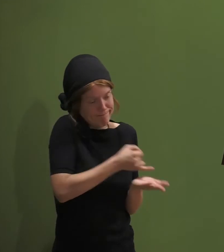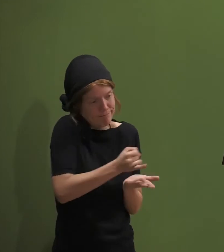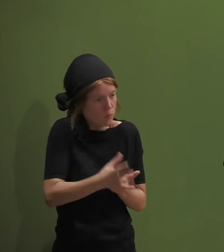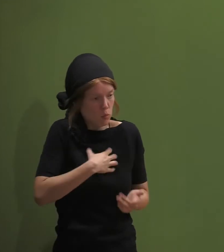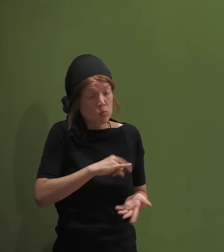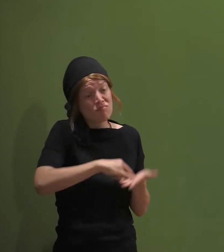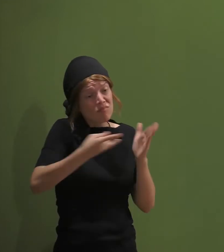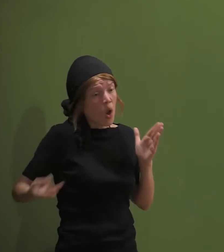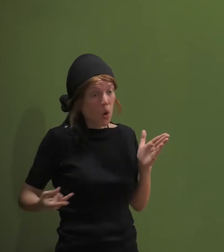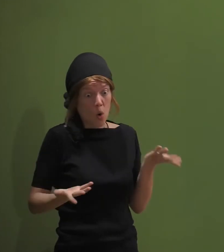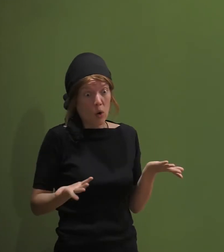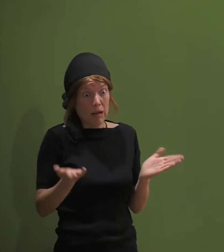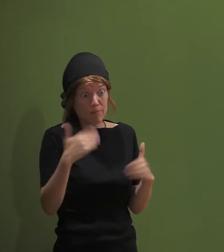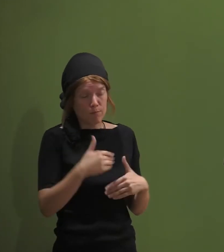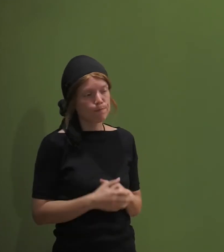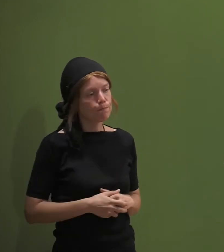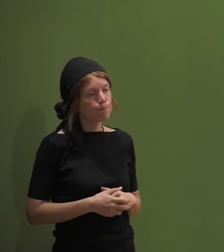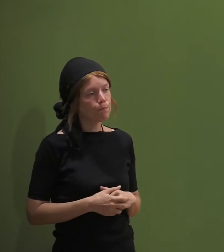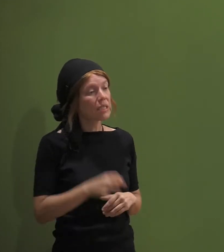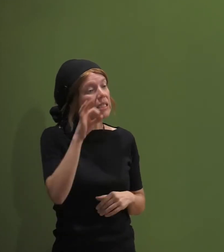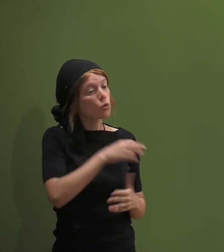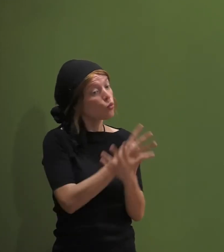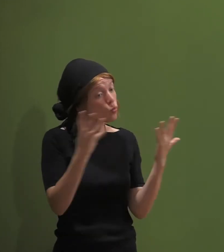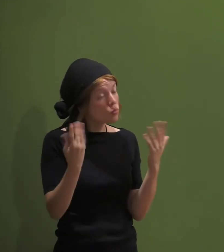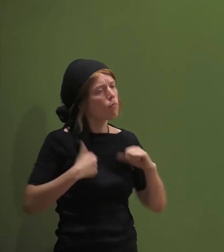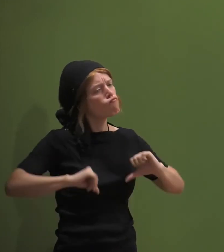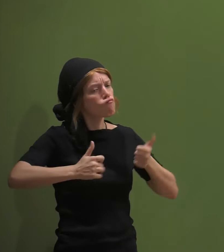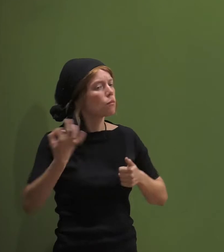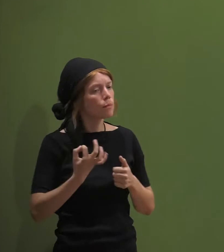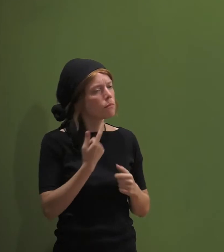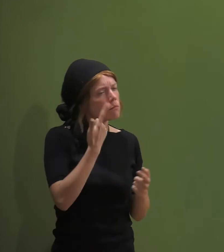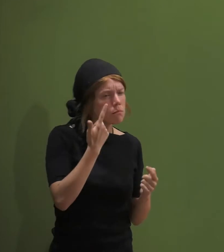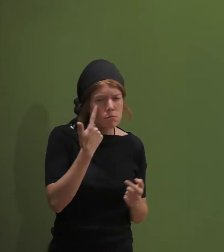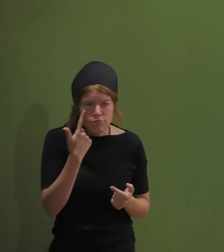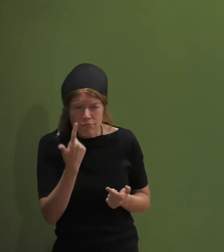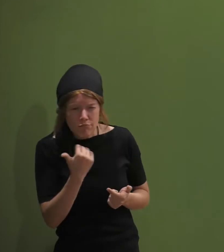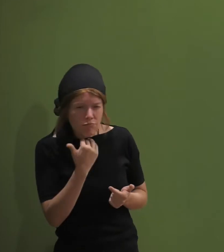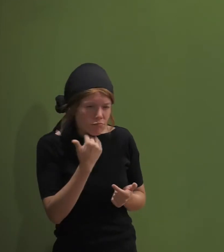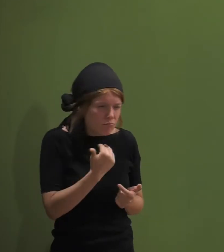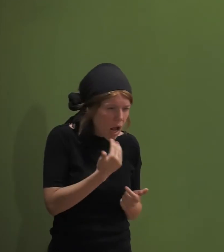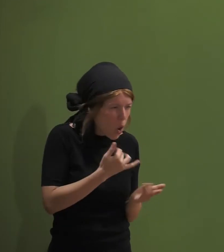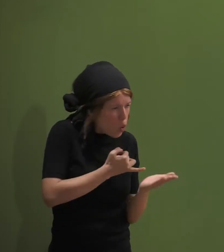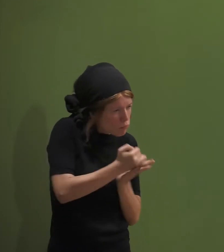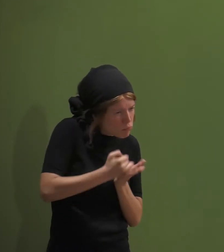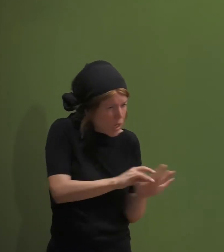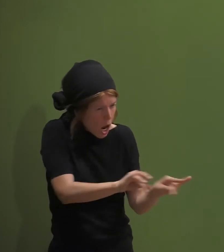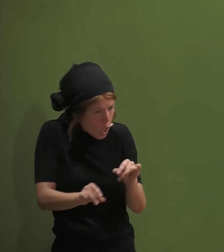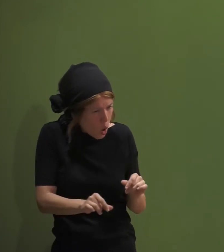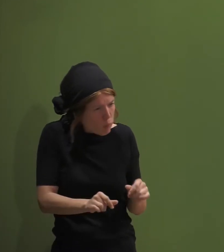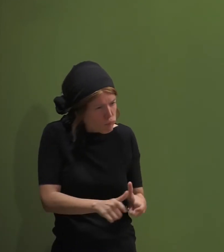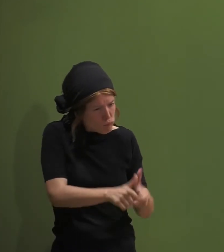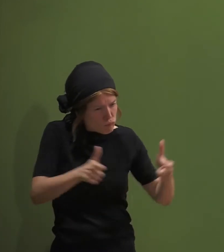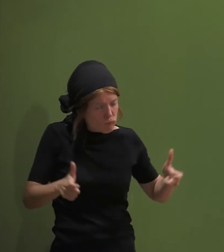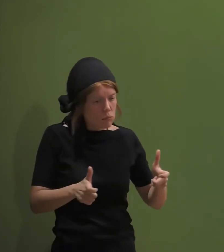hubiera desentonado varios siglos atrás. Es en el siglo XIX cuando comenzamos a ver una leve intensificación de la agricultura regional, con